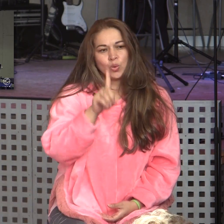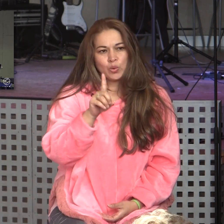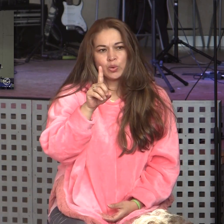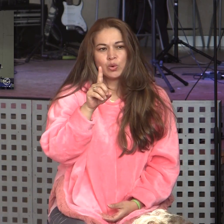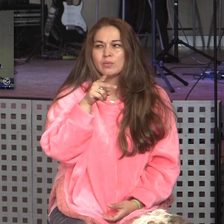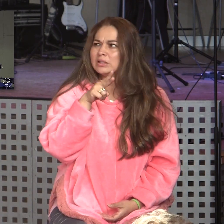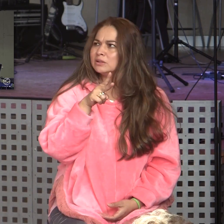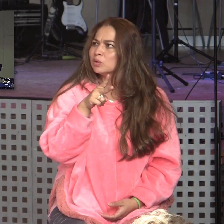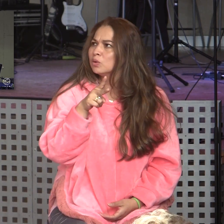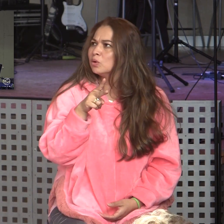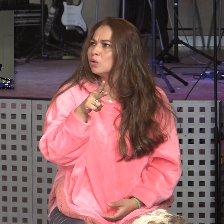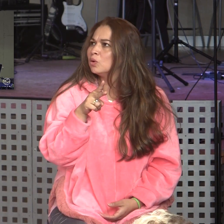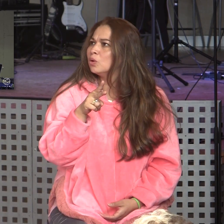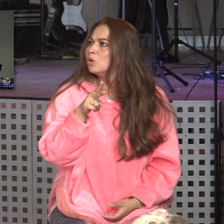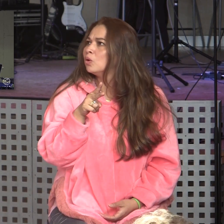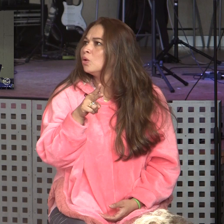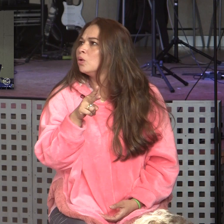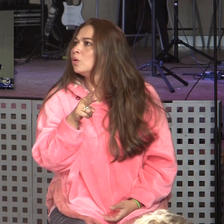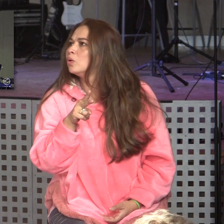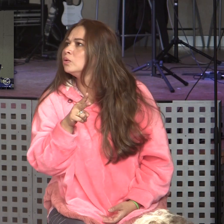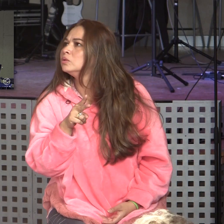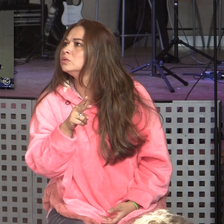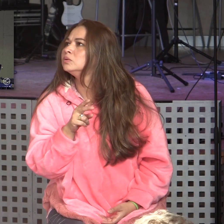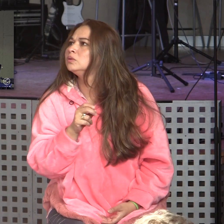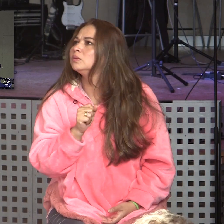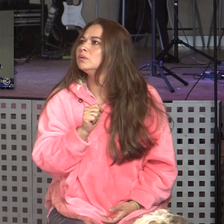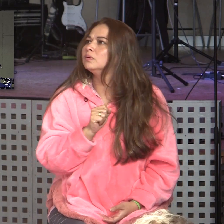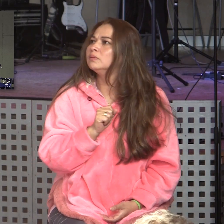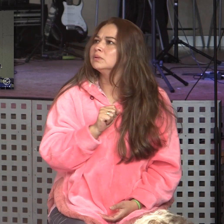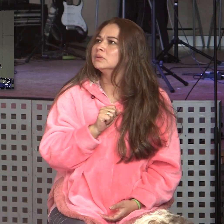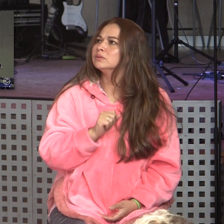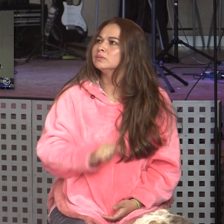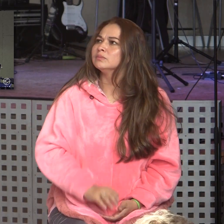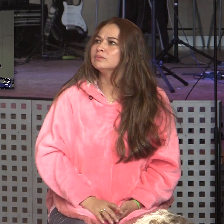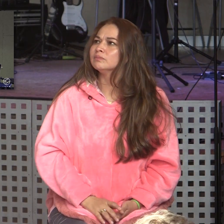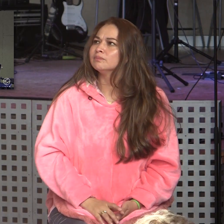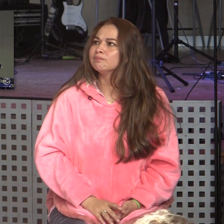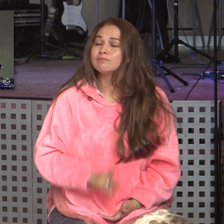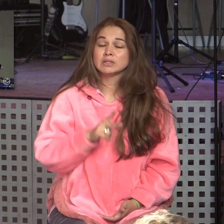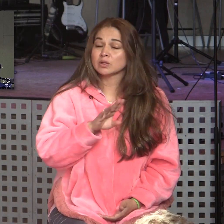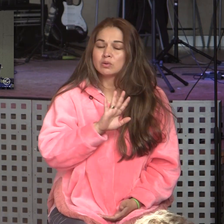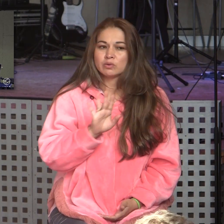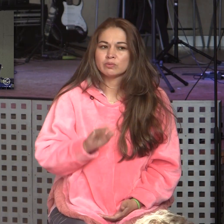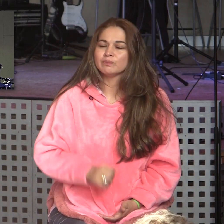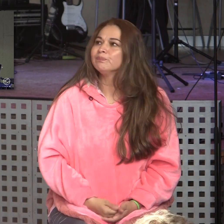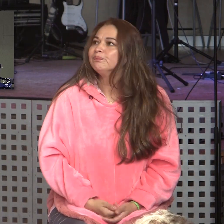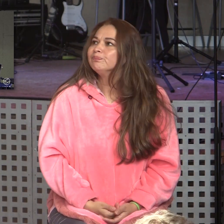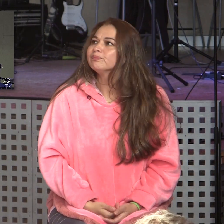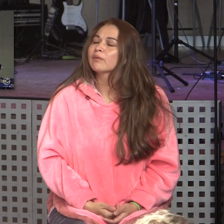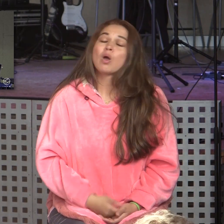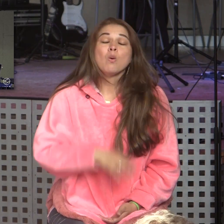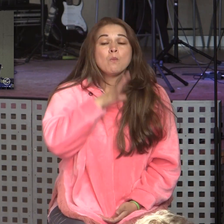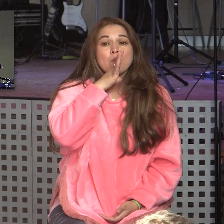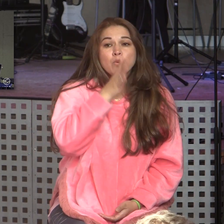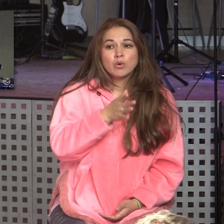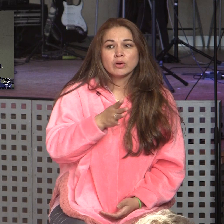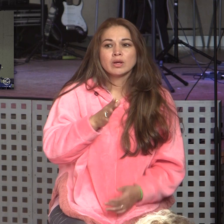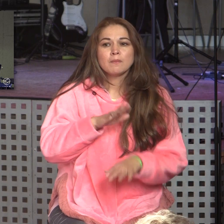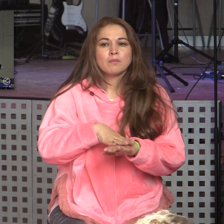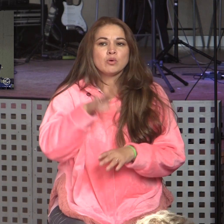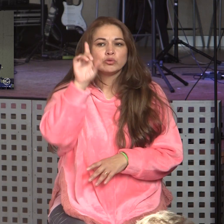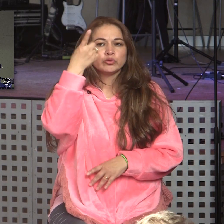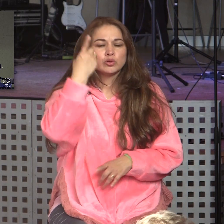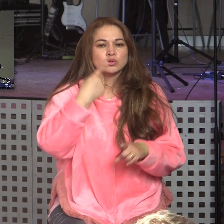Porque por medio de Él, está hablando de Jesucristo, fueron creadas